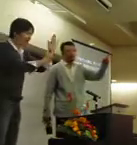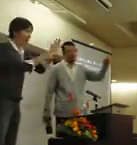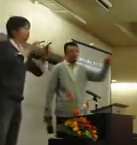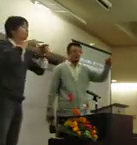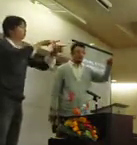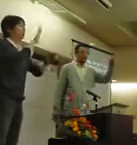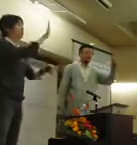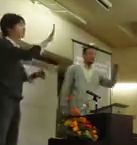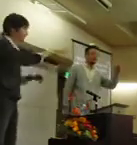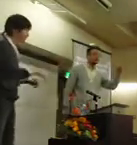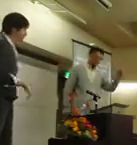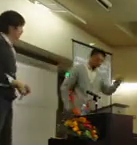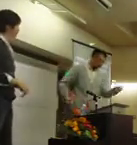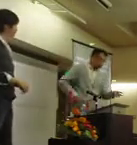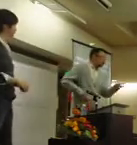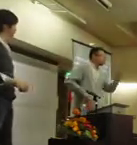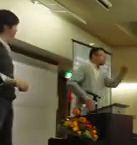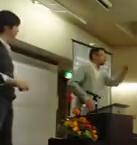よ。